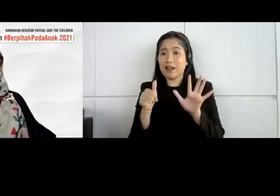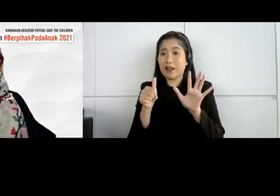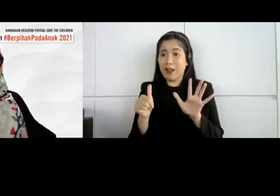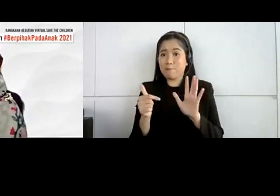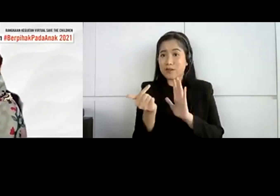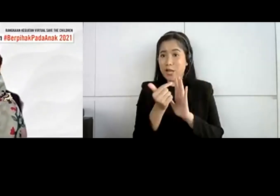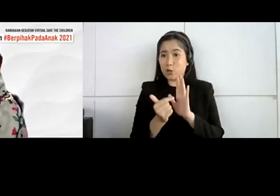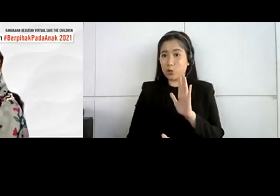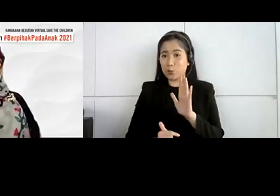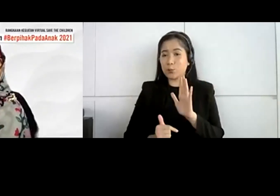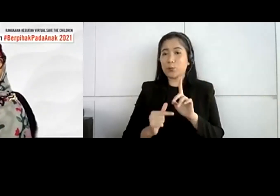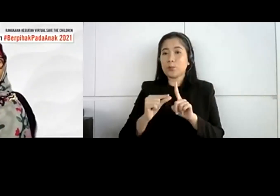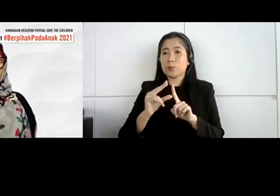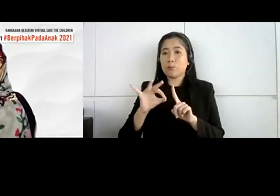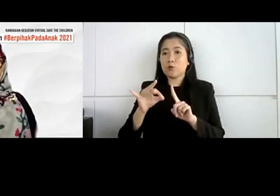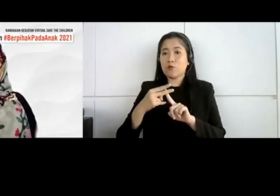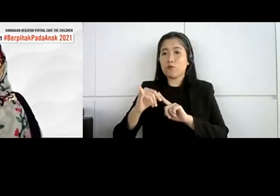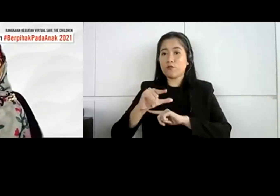profil pelajar Pancasila.